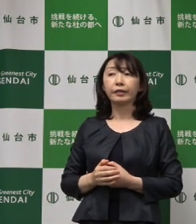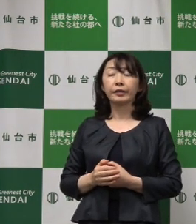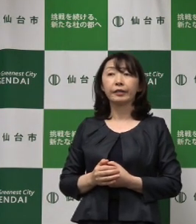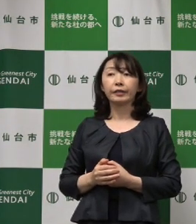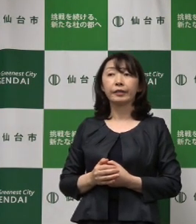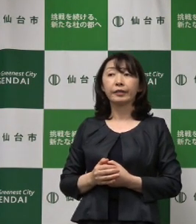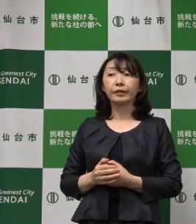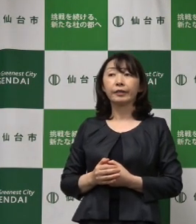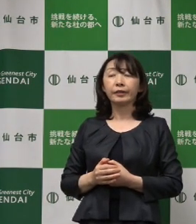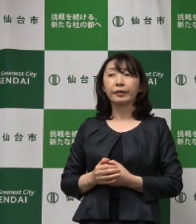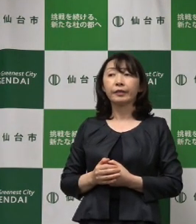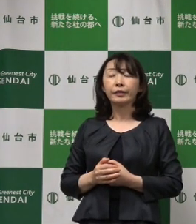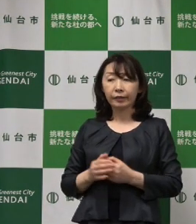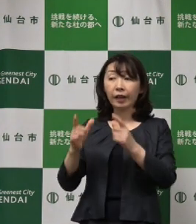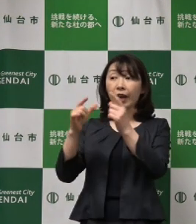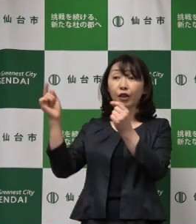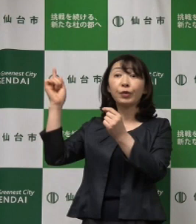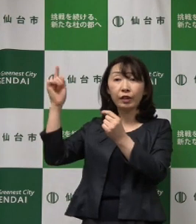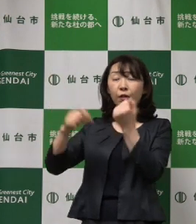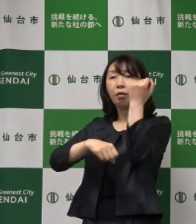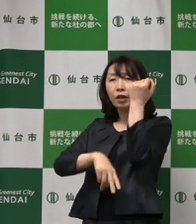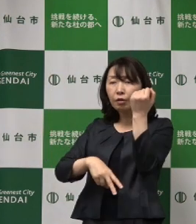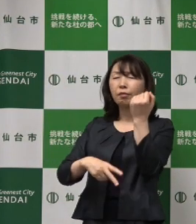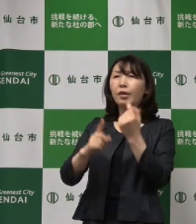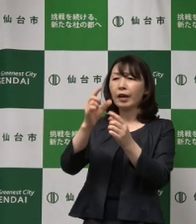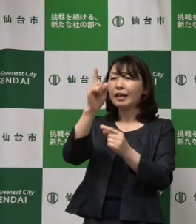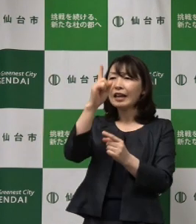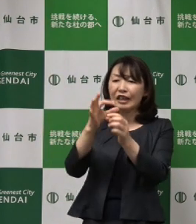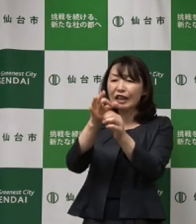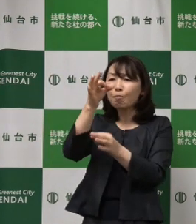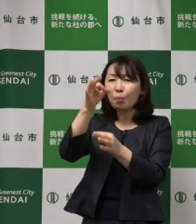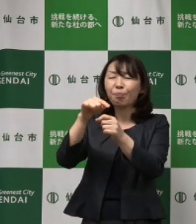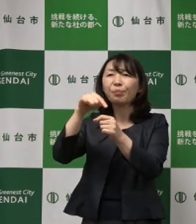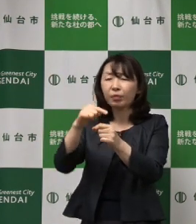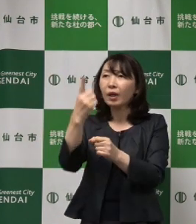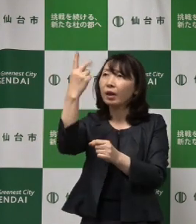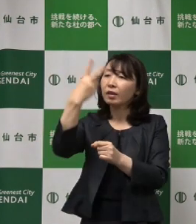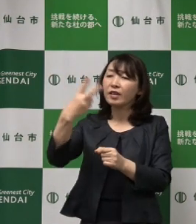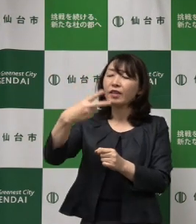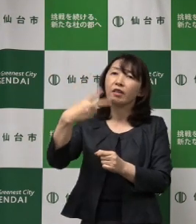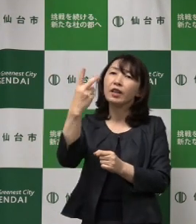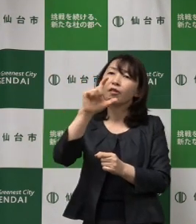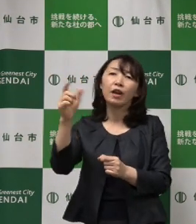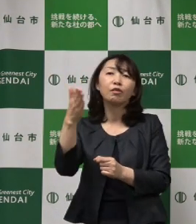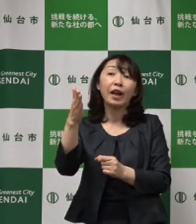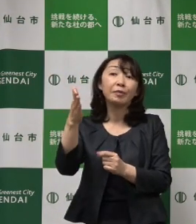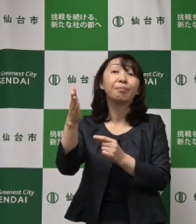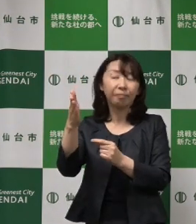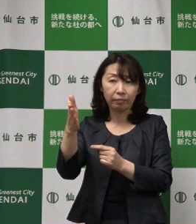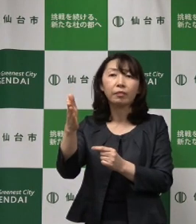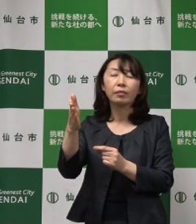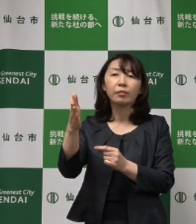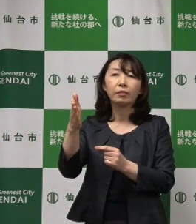単価で確かに国の基準で1本あたり2200円ぐらいだったと思う、すみません、細かいところなんですけども、そこに対して、